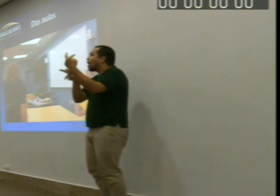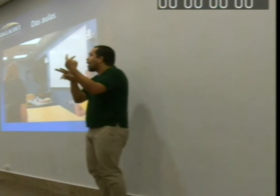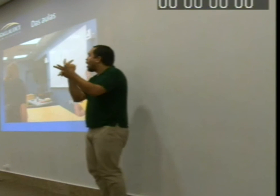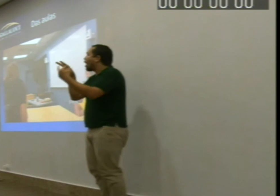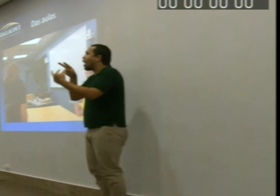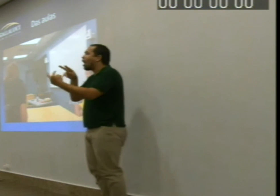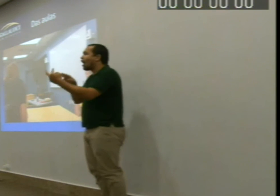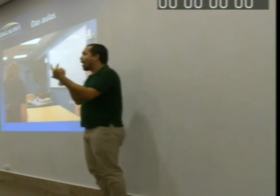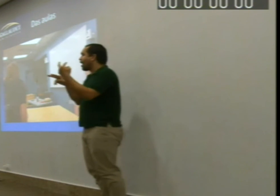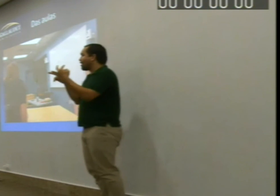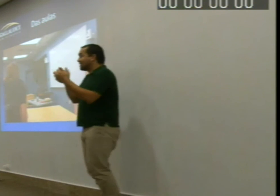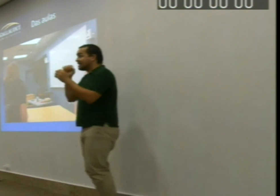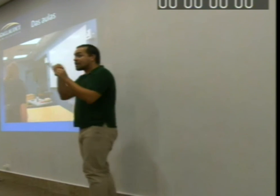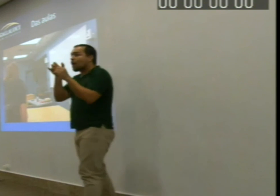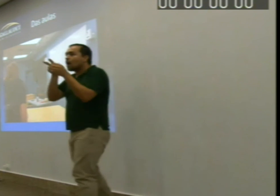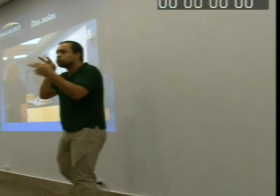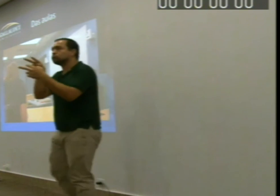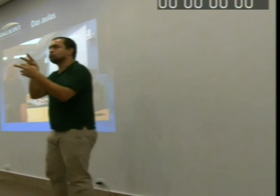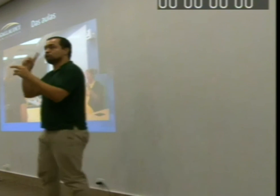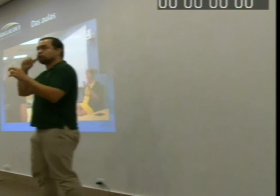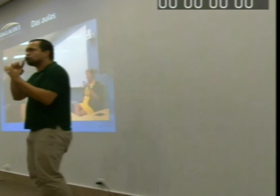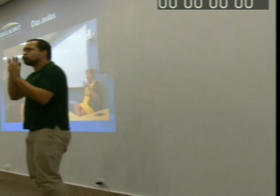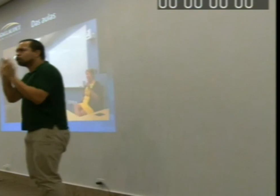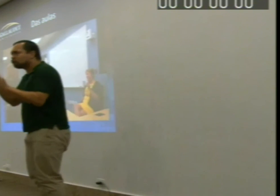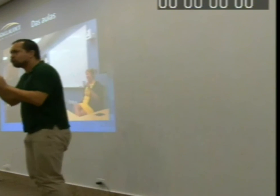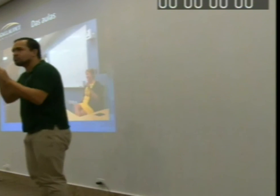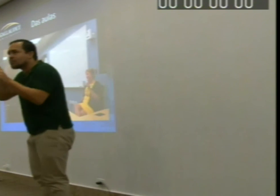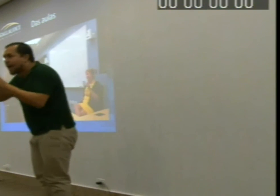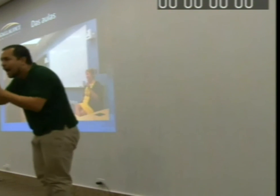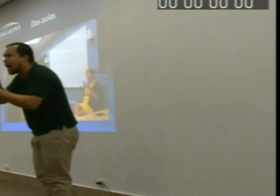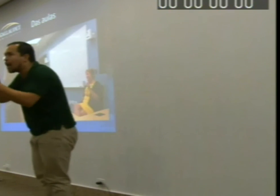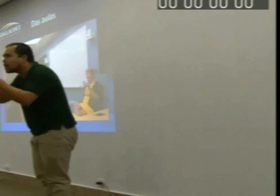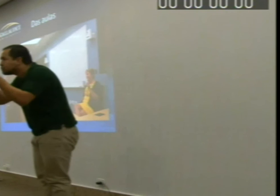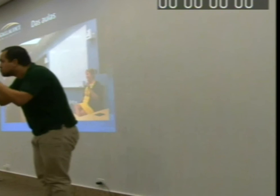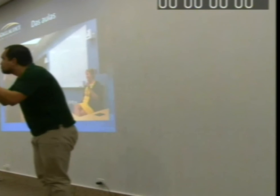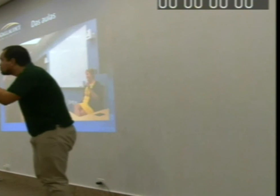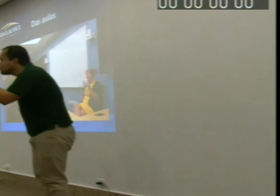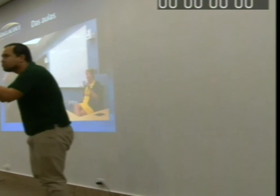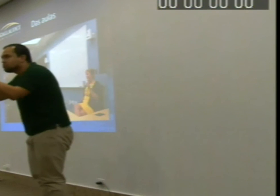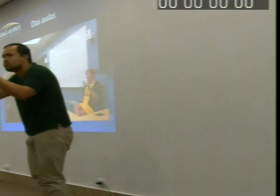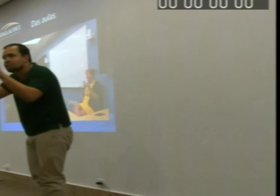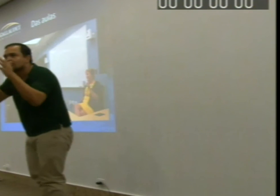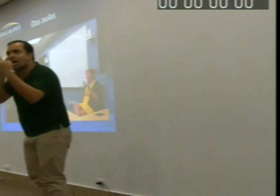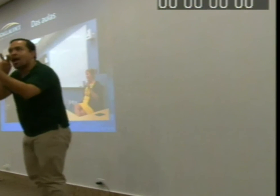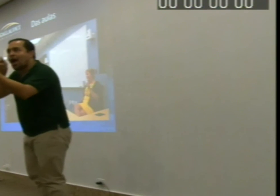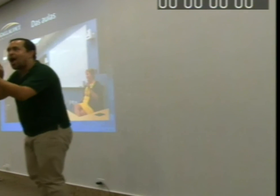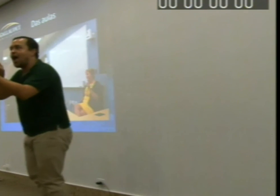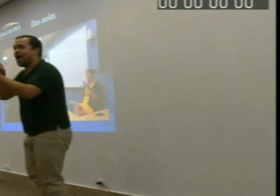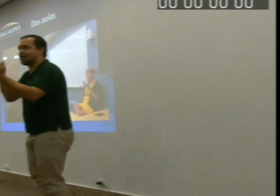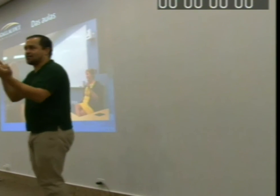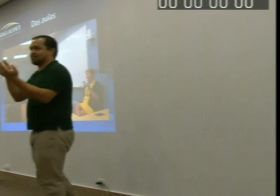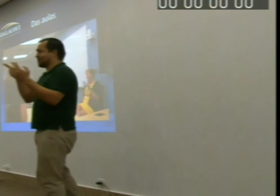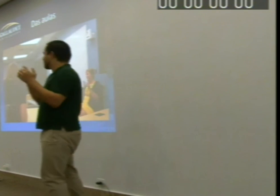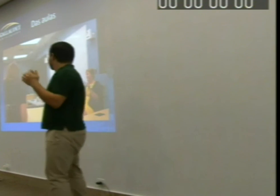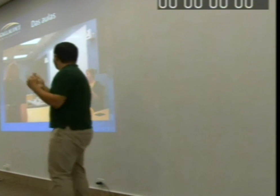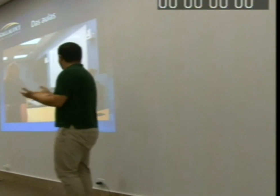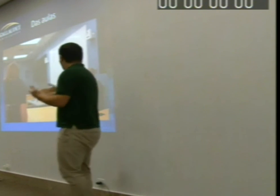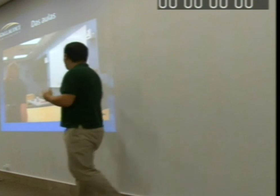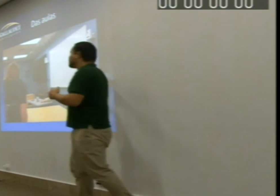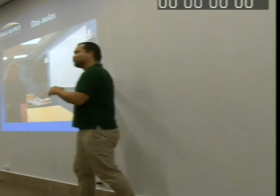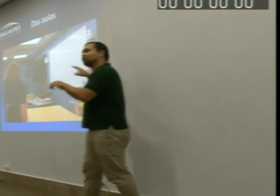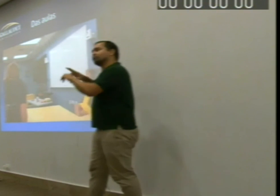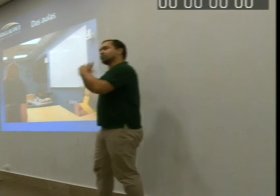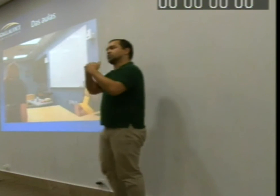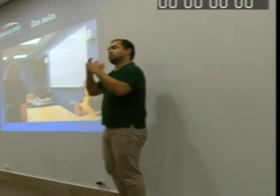eh ficam os olhares ficam desconecto o surdo Ele não não consegue perceber ele precisa desse